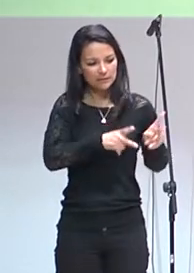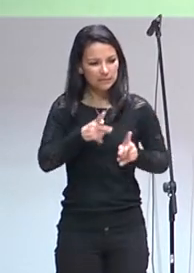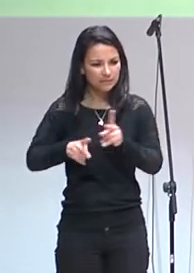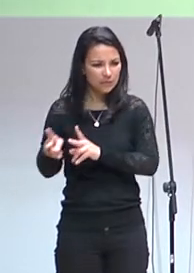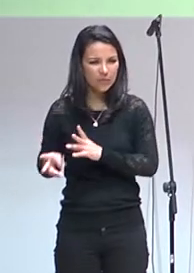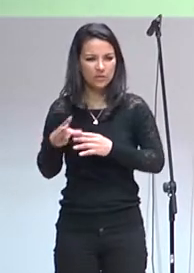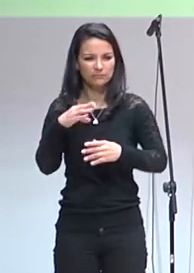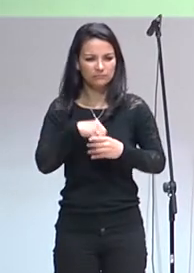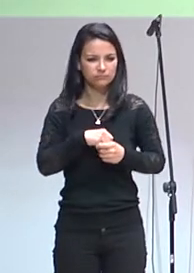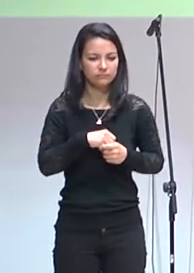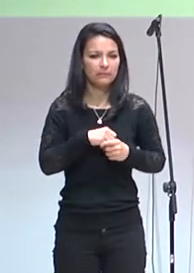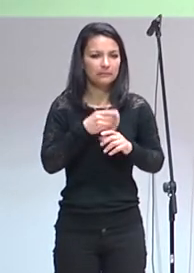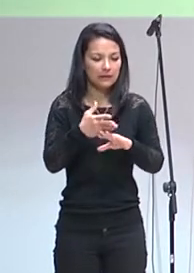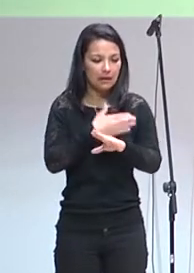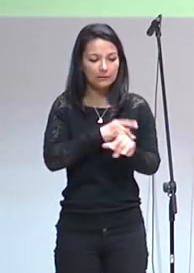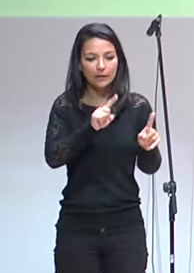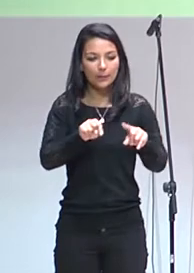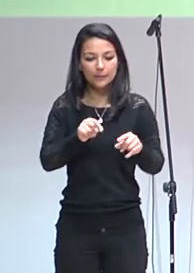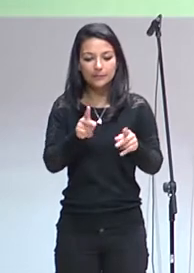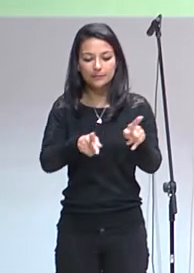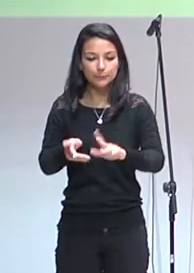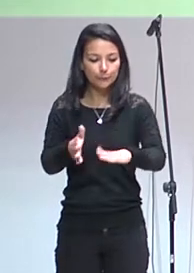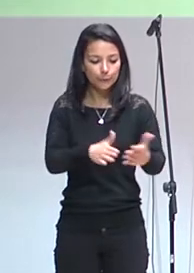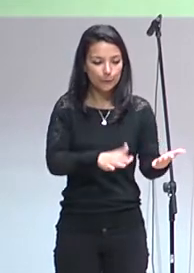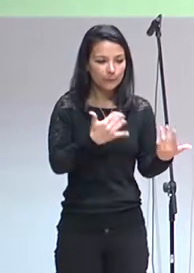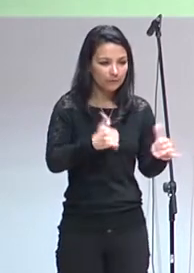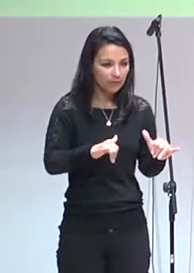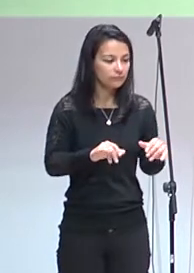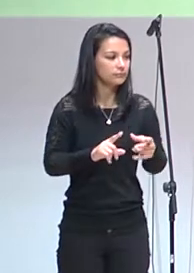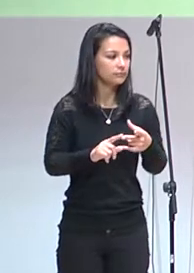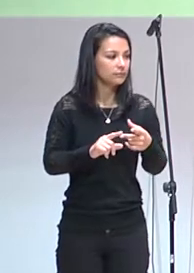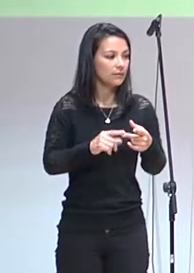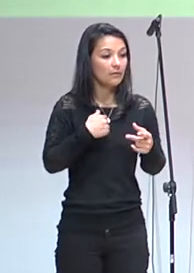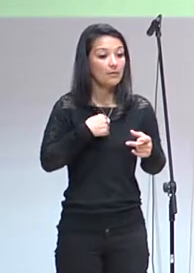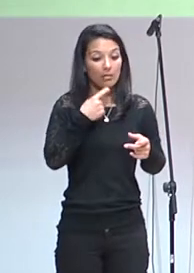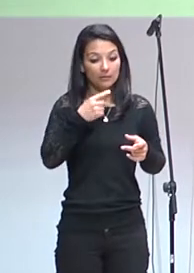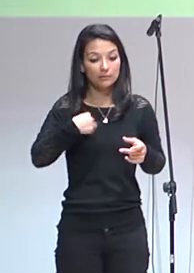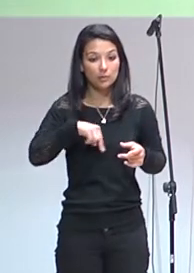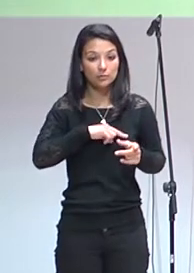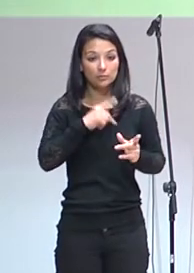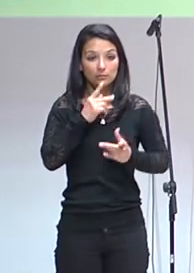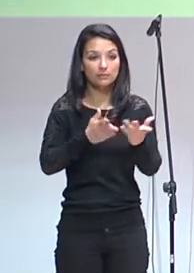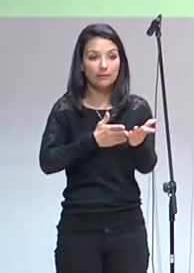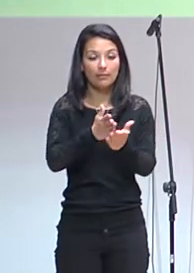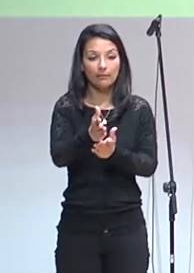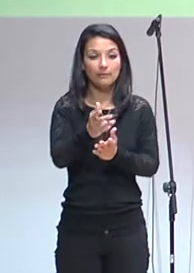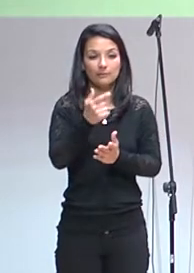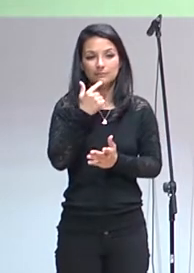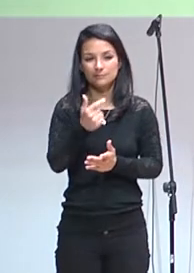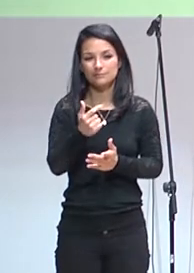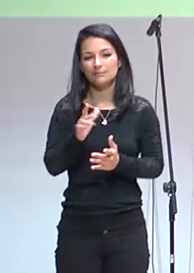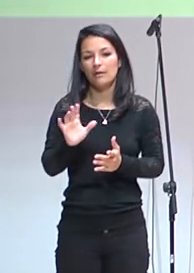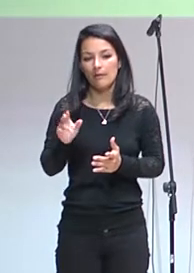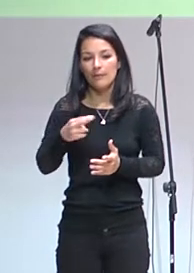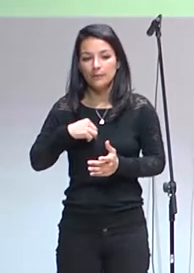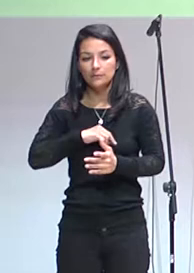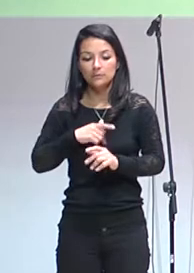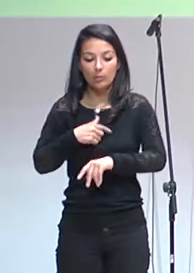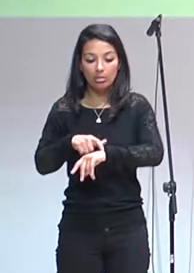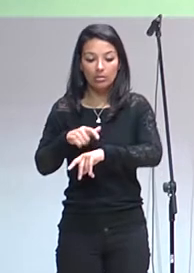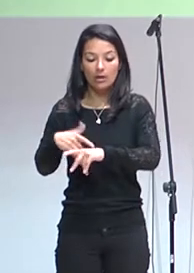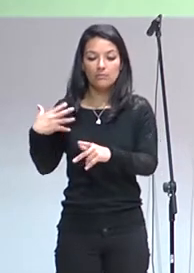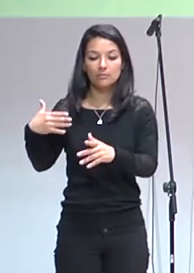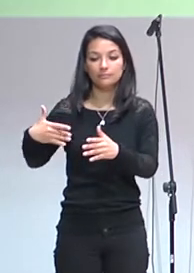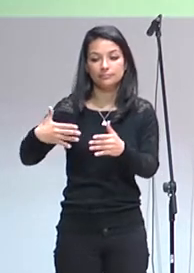la vida a los que ya murieron, ¿sí? A través de, dice que nosotros somos eternos a través del tiempo, ¿sí? Si